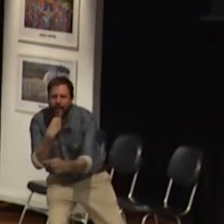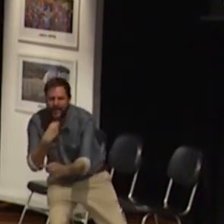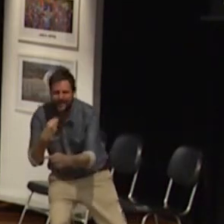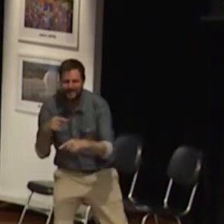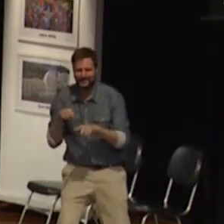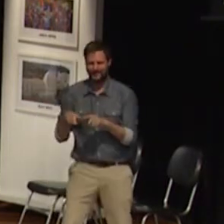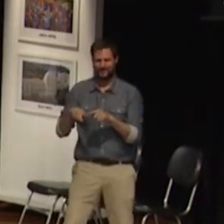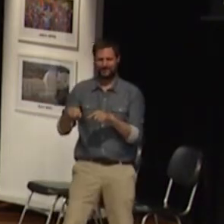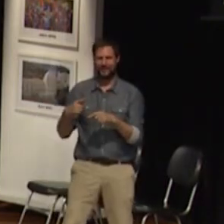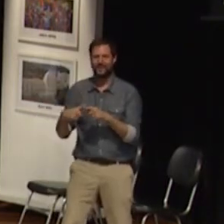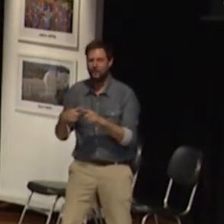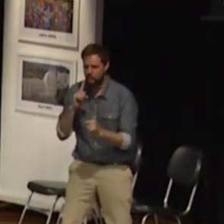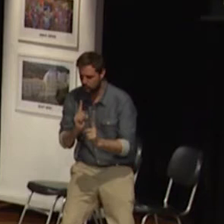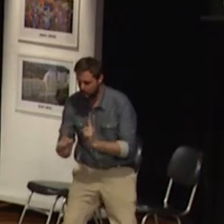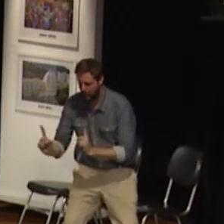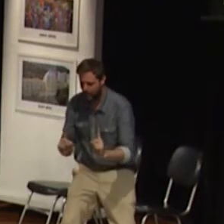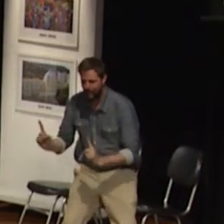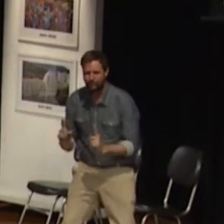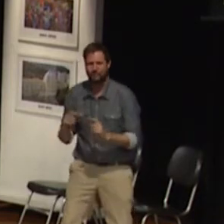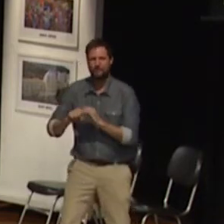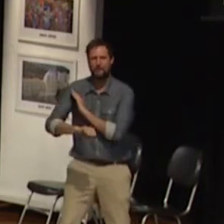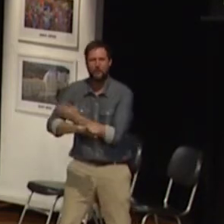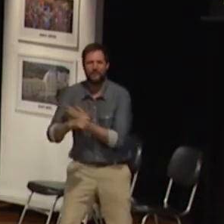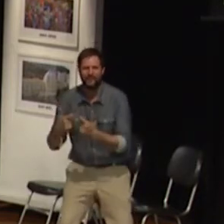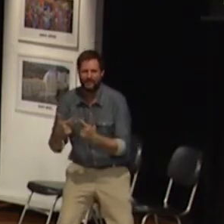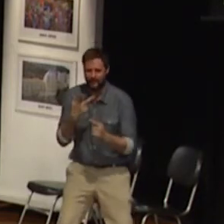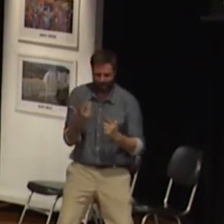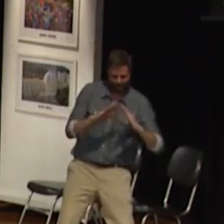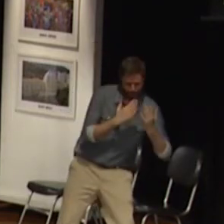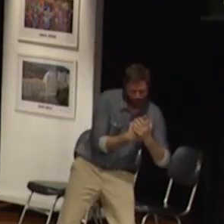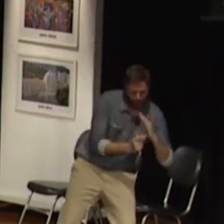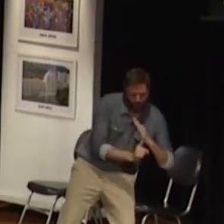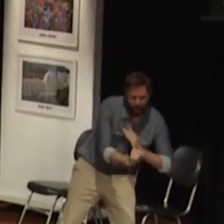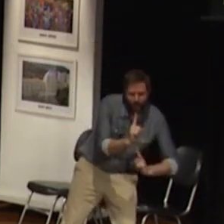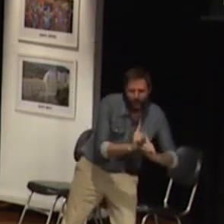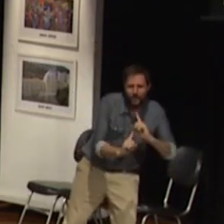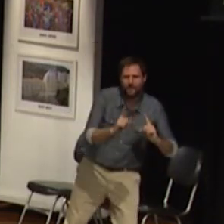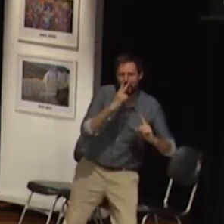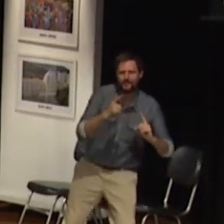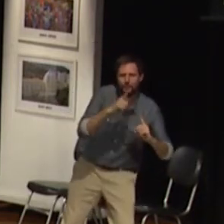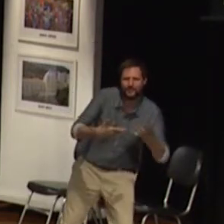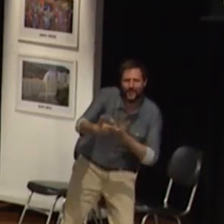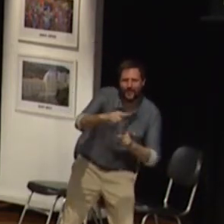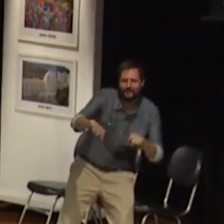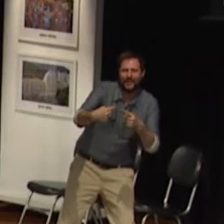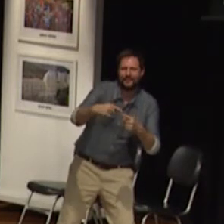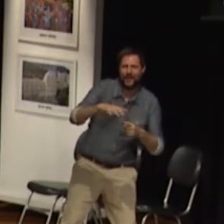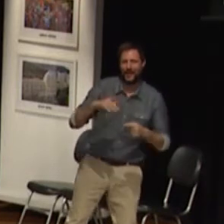insere ele, né, dentro da nossa sociedade. Então, isso é importante, né? Essa comparação que ele fez dentro da